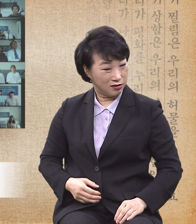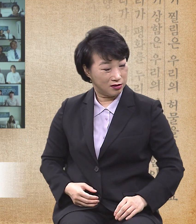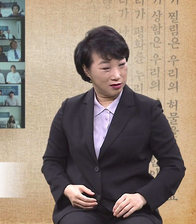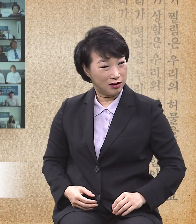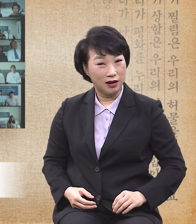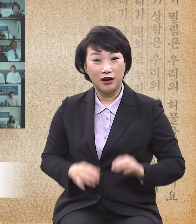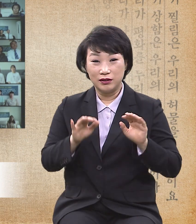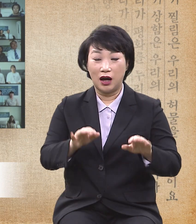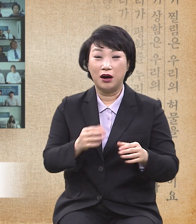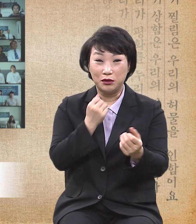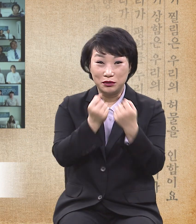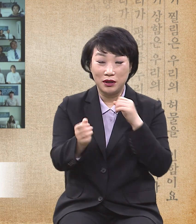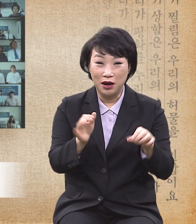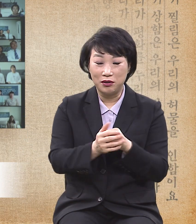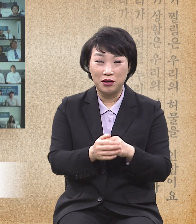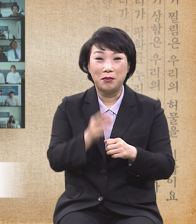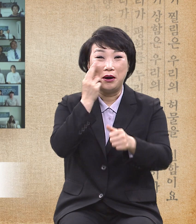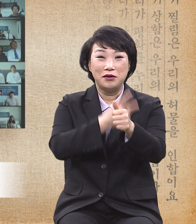그래서